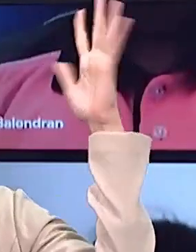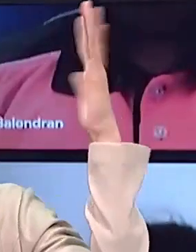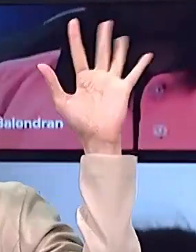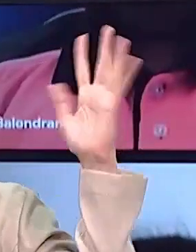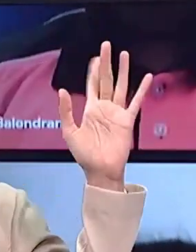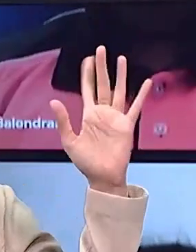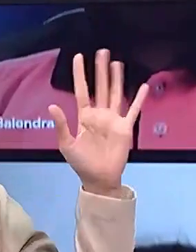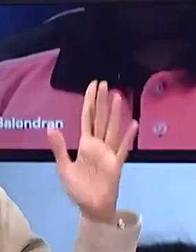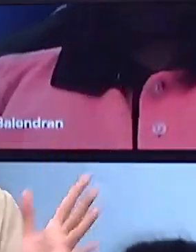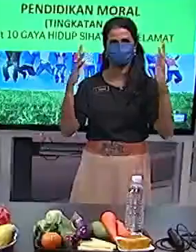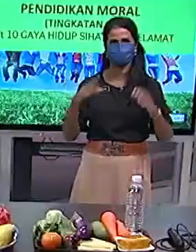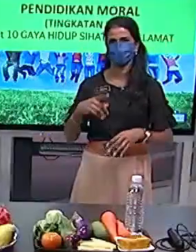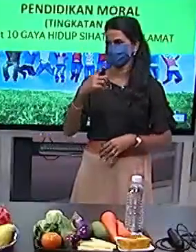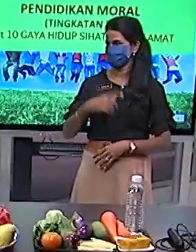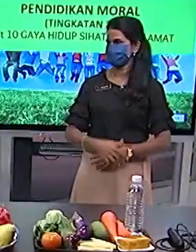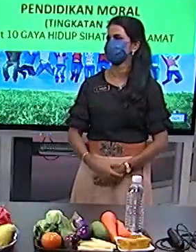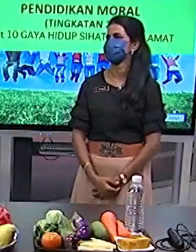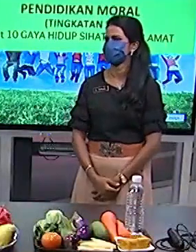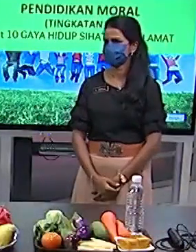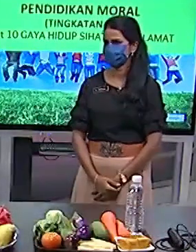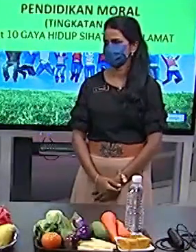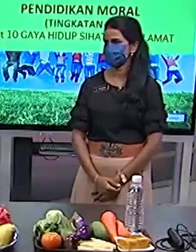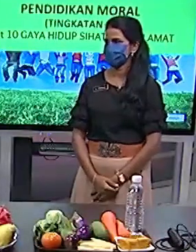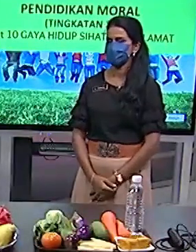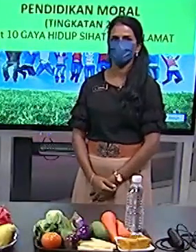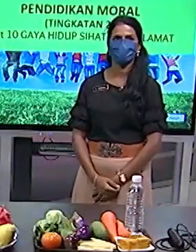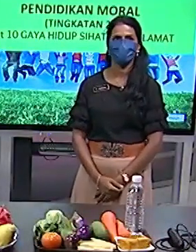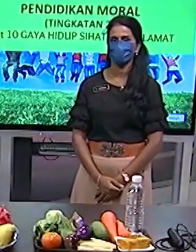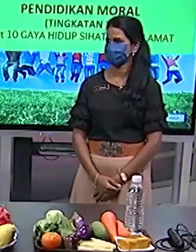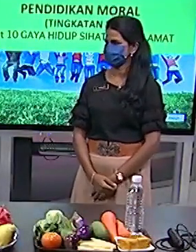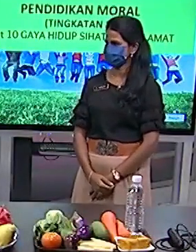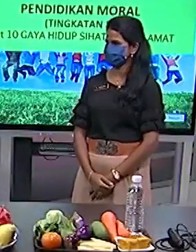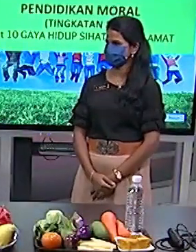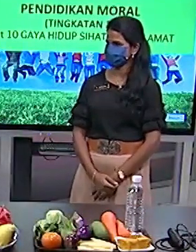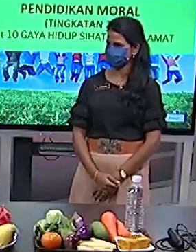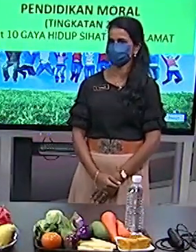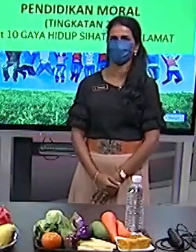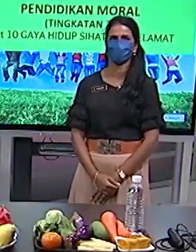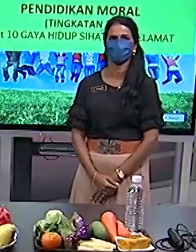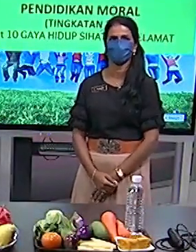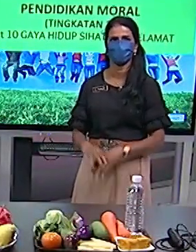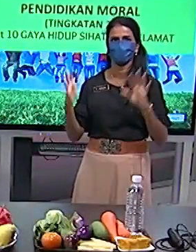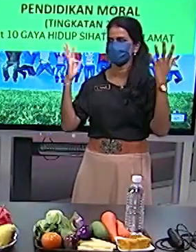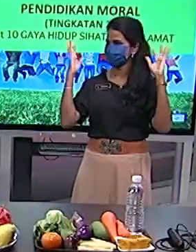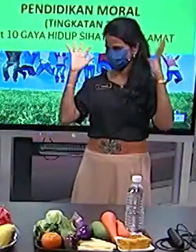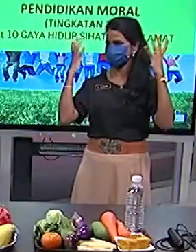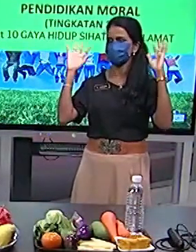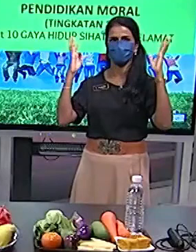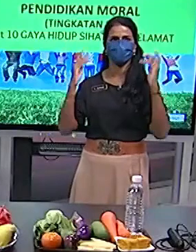tepuk tangan. Dan juga cikgu saya. Oh, cikgu comel dah. Mereka buat juga sama-sama. Semua akan buat.